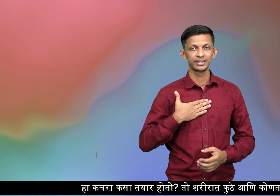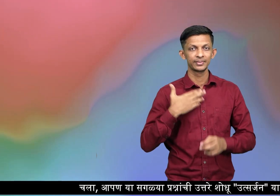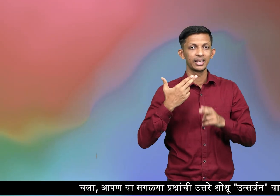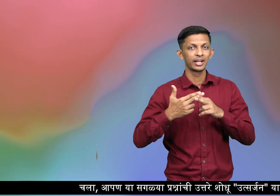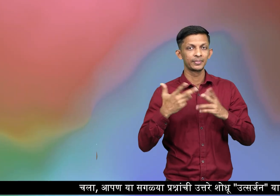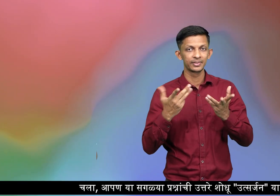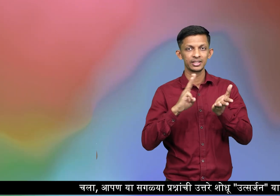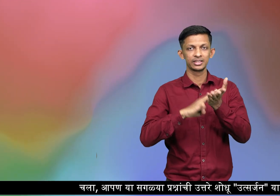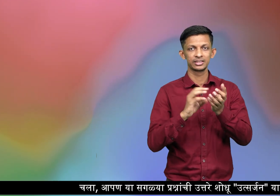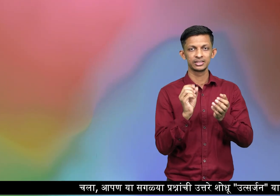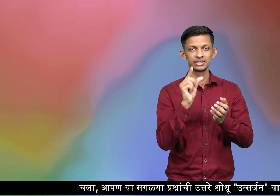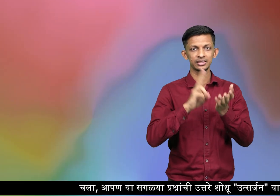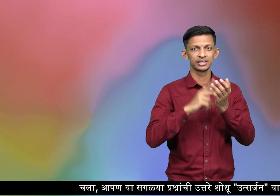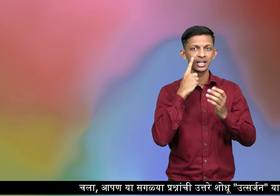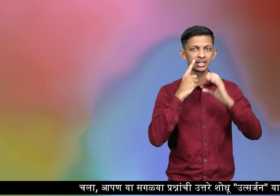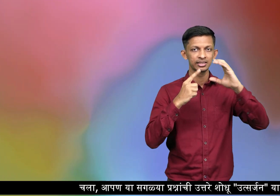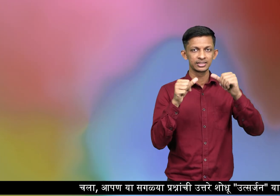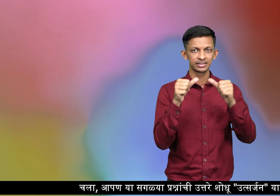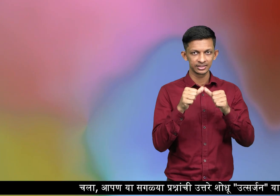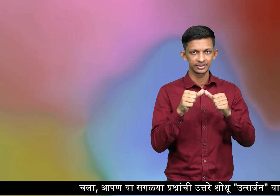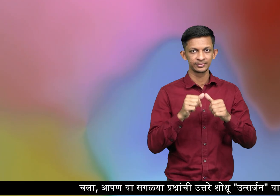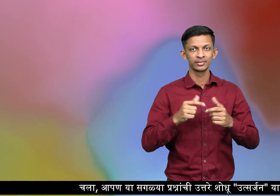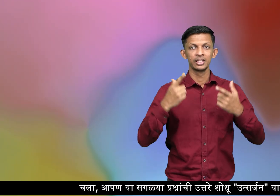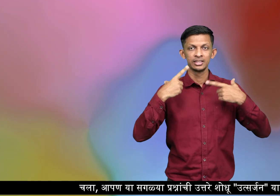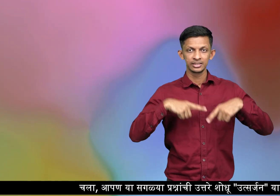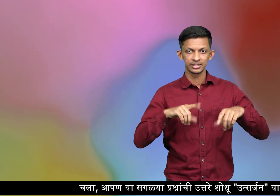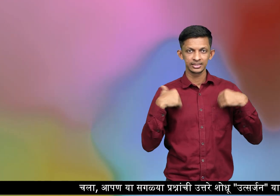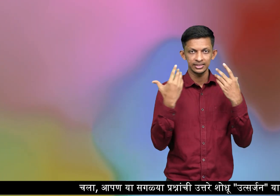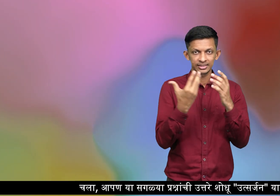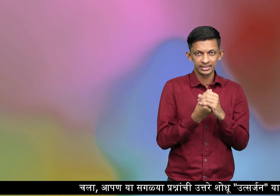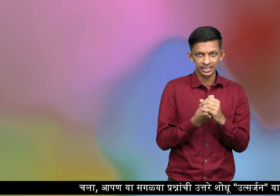आपण या सगळ्या प्रश्नांची उत्तरे शोधू. उत्सर्जन या घटकात